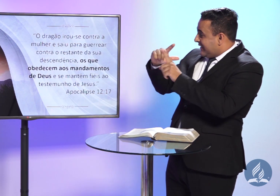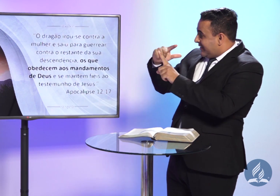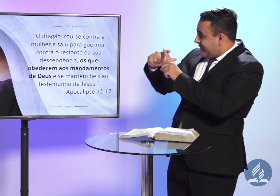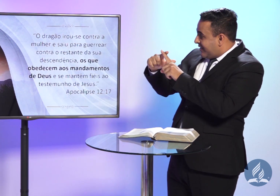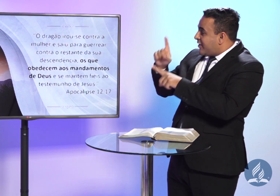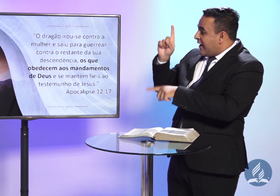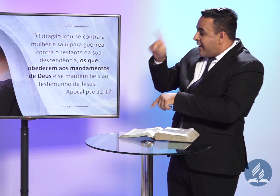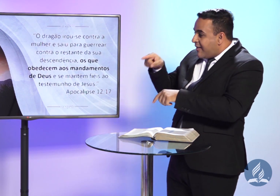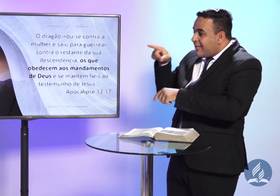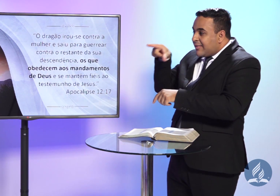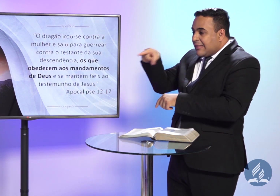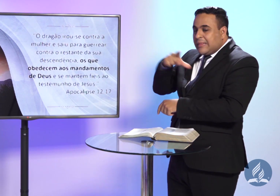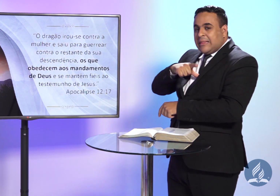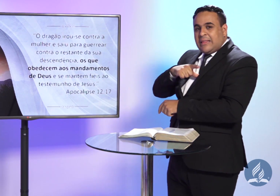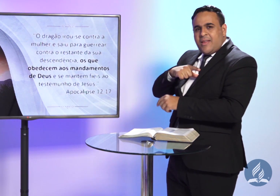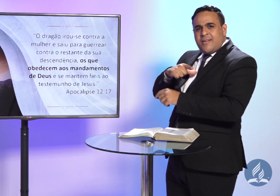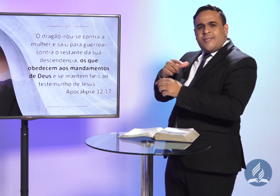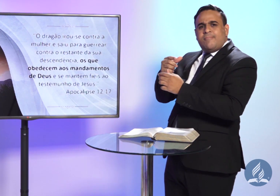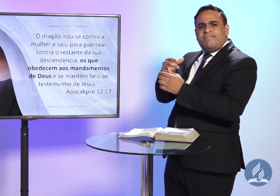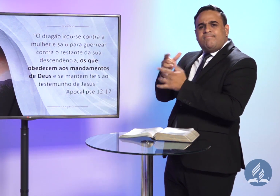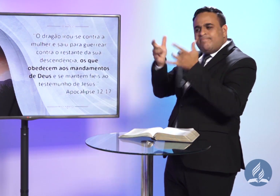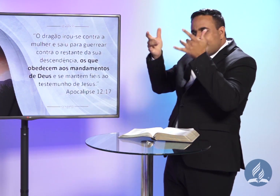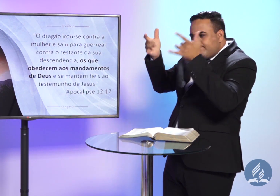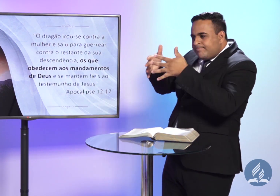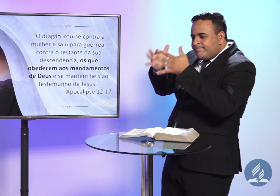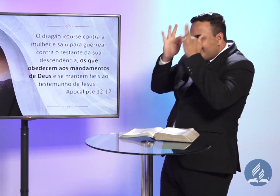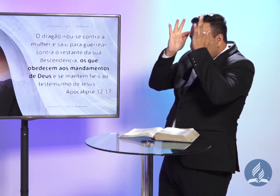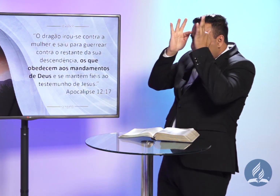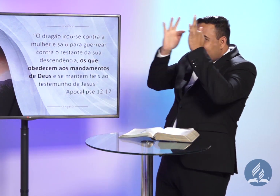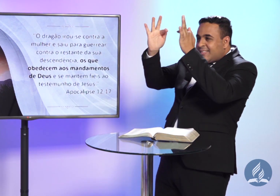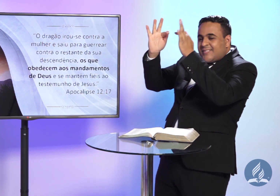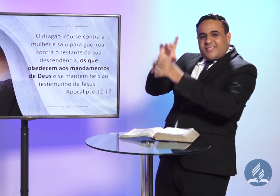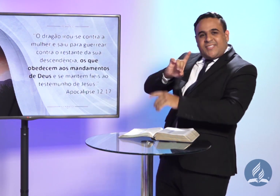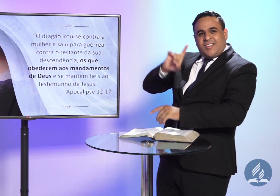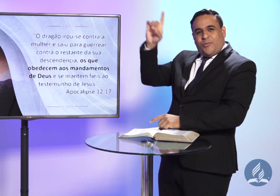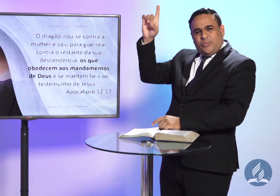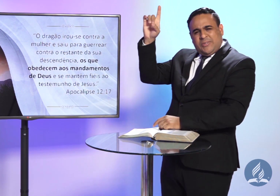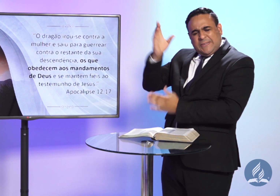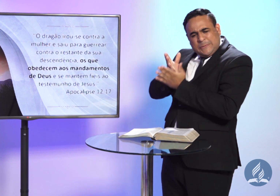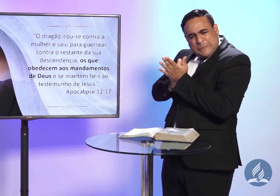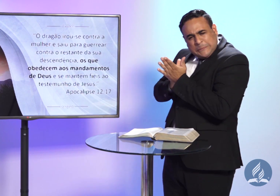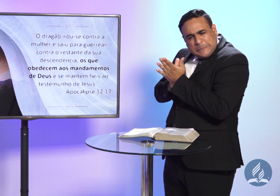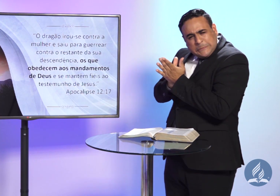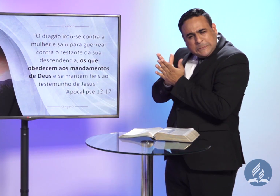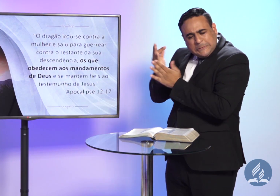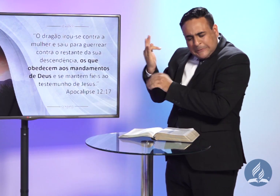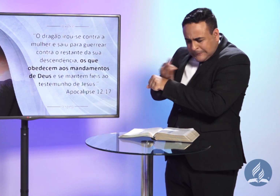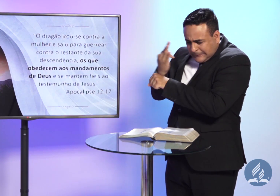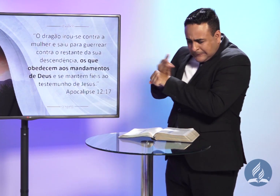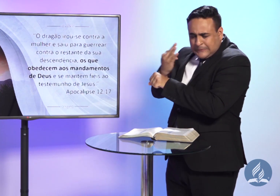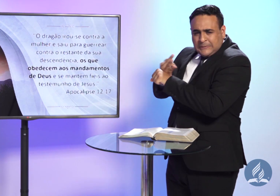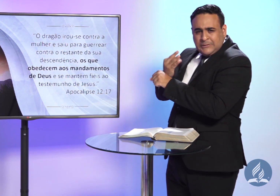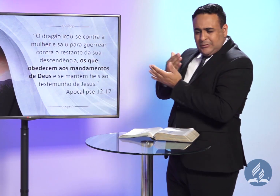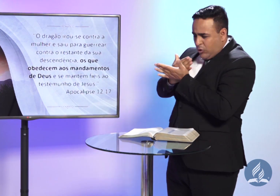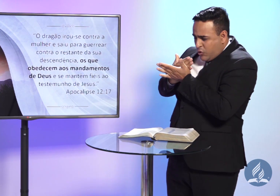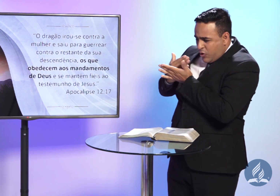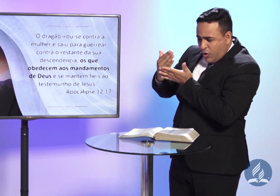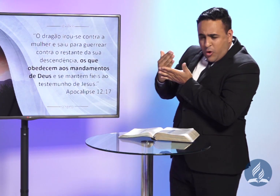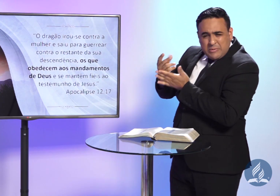de Deus. E olha só o que o verso diz. E o verso diz: os que obedecem os mandamentos de